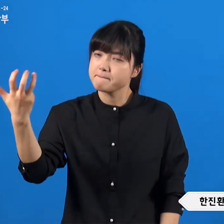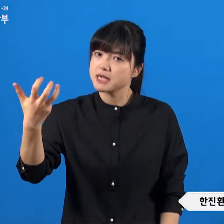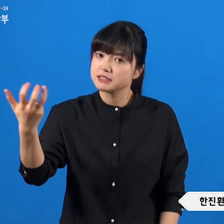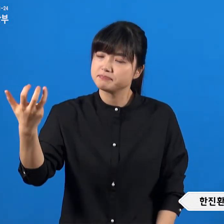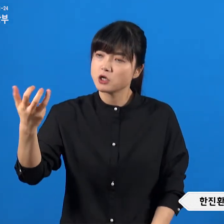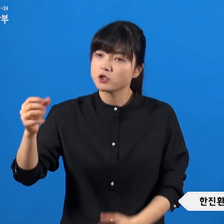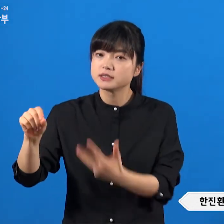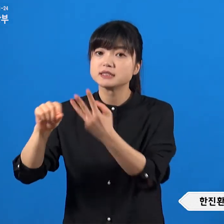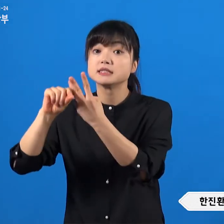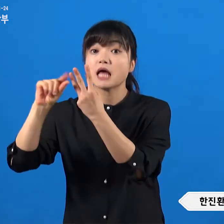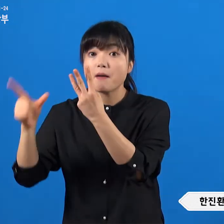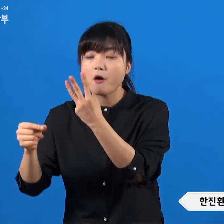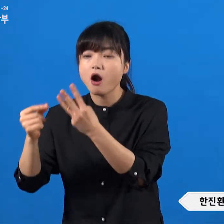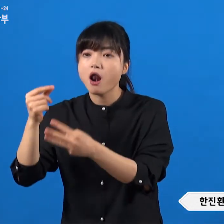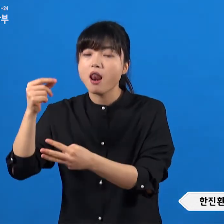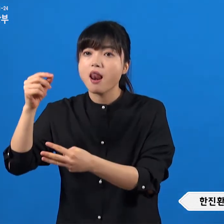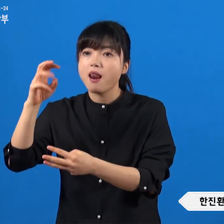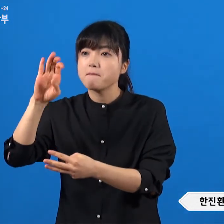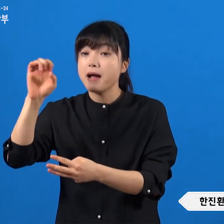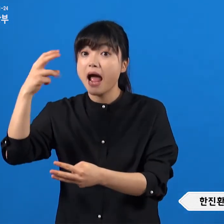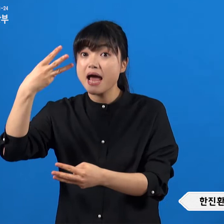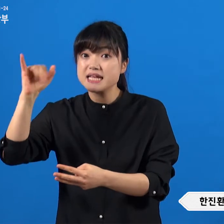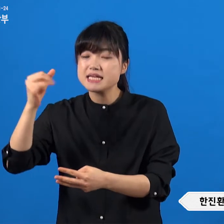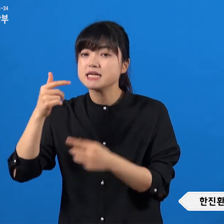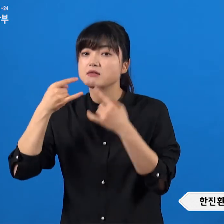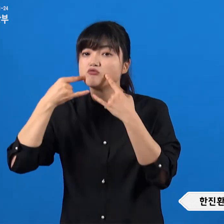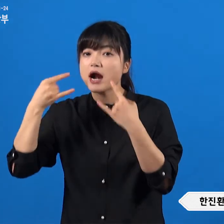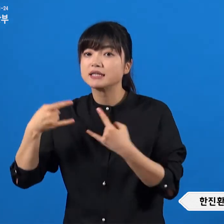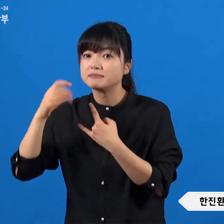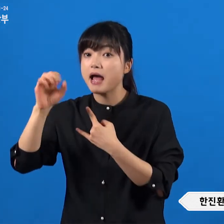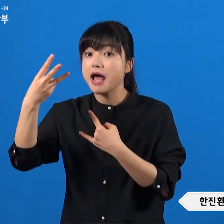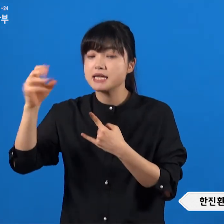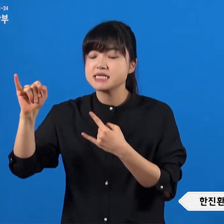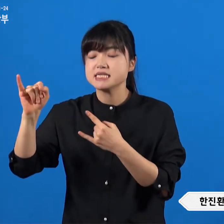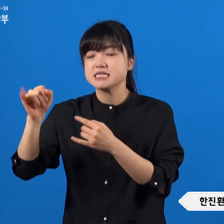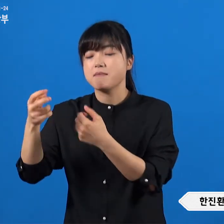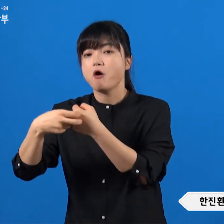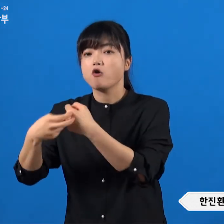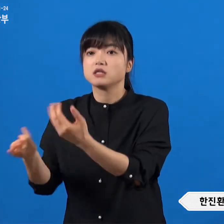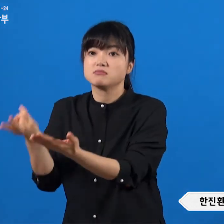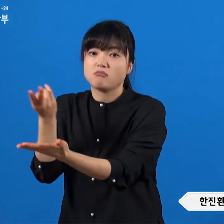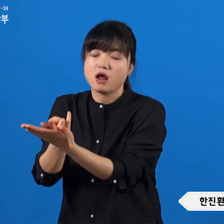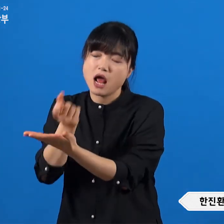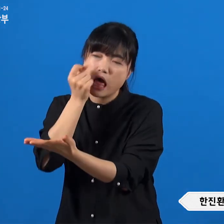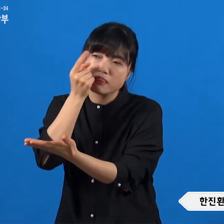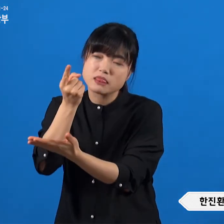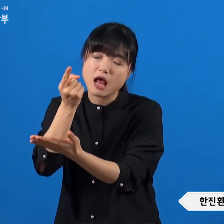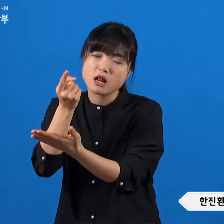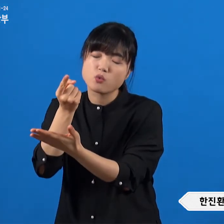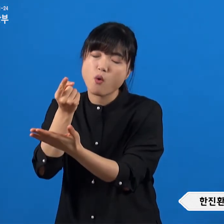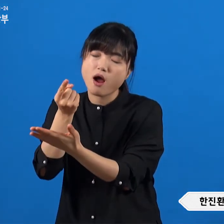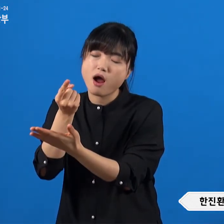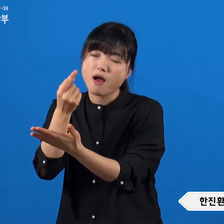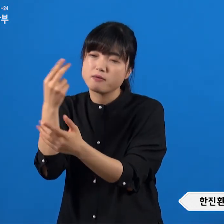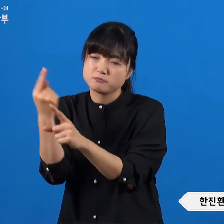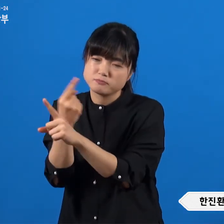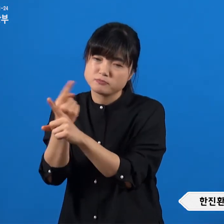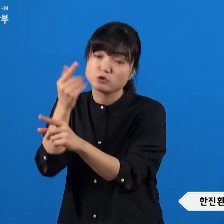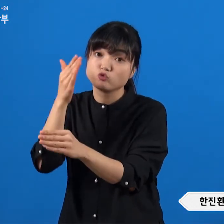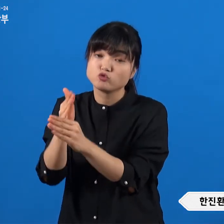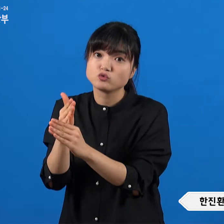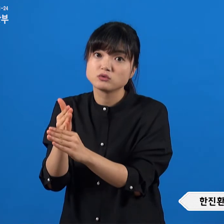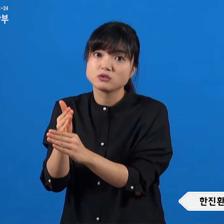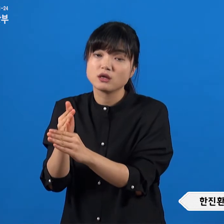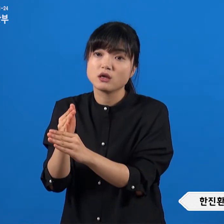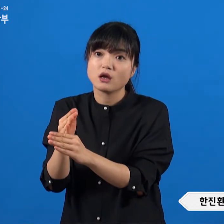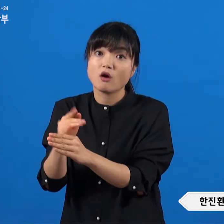3월 파리의 브루세 병원에 입원을 했습니다. 한 달 정도 입원해 있으면서 문자